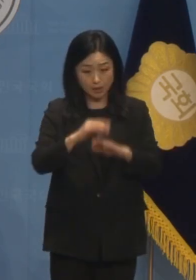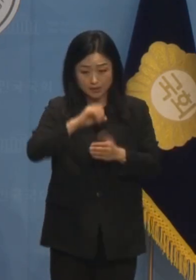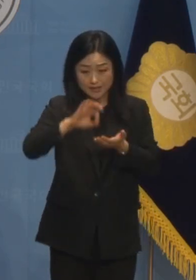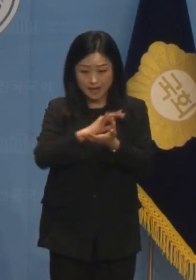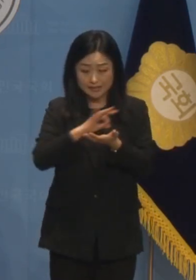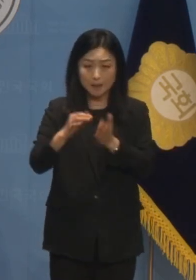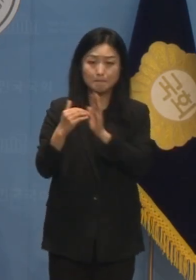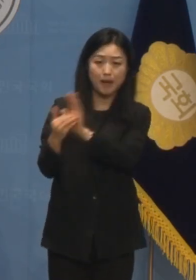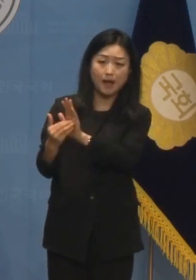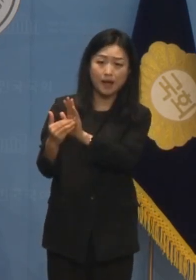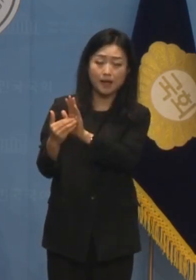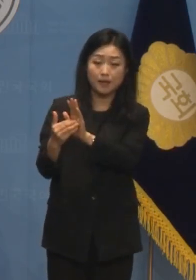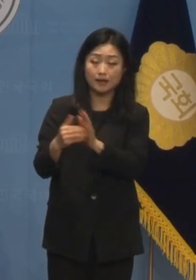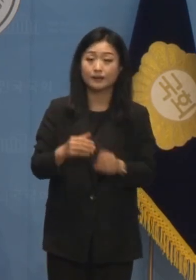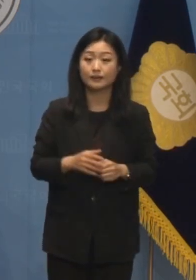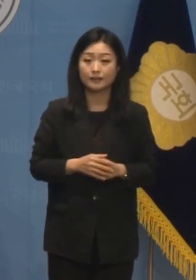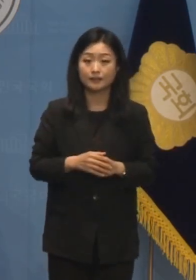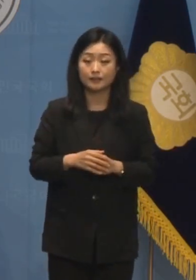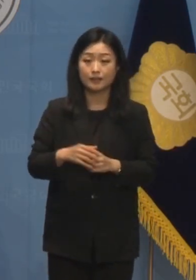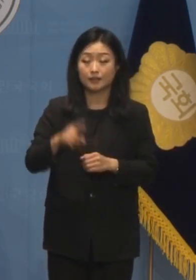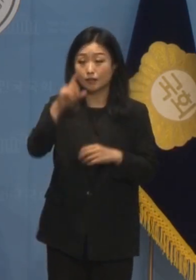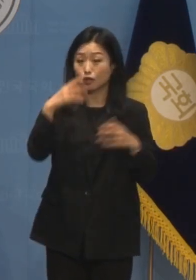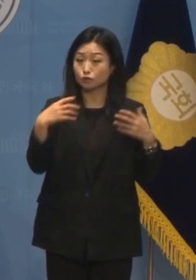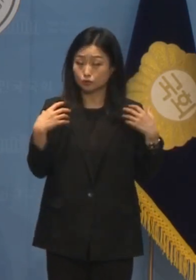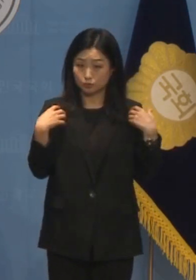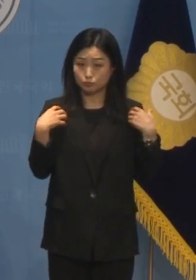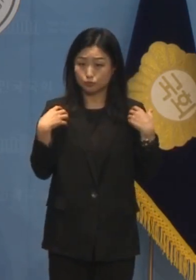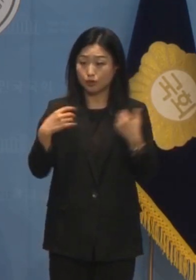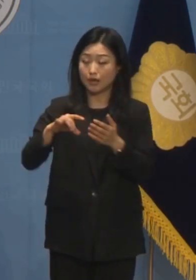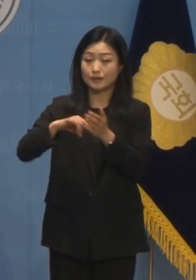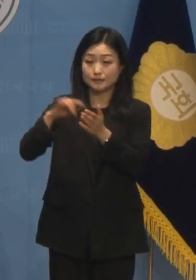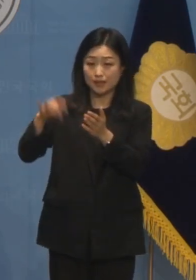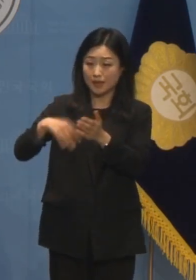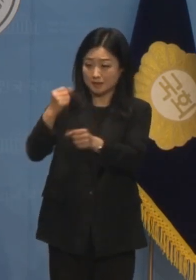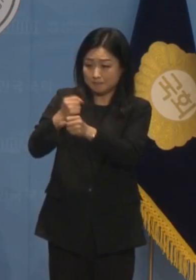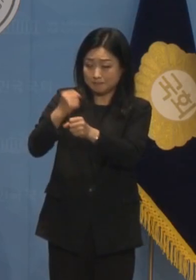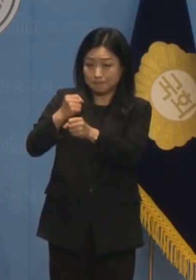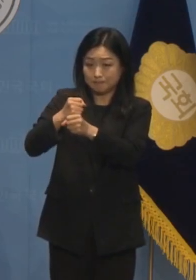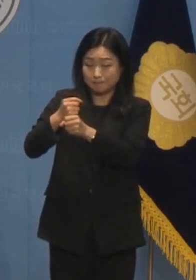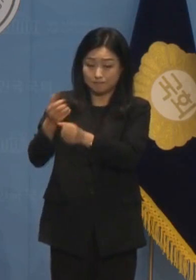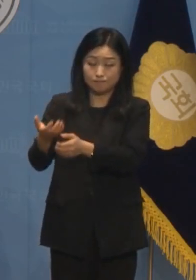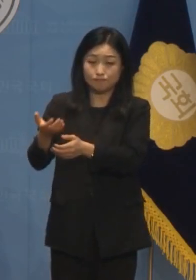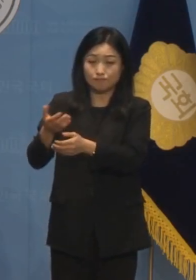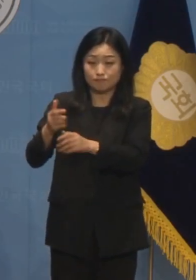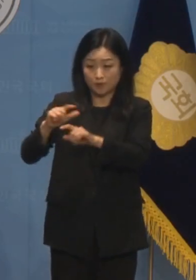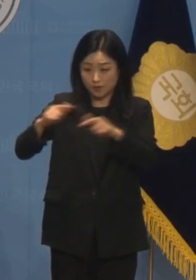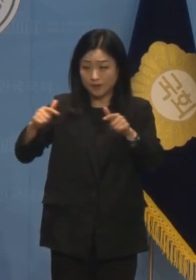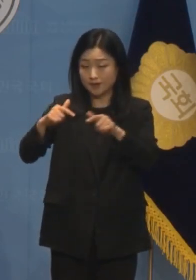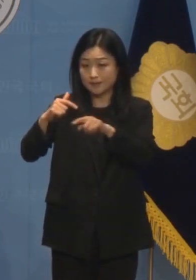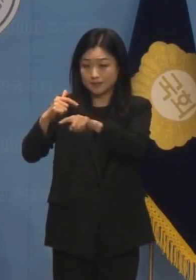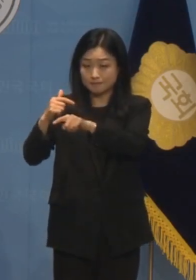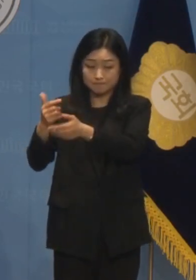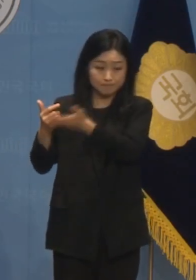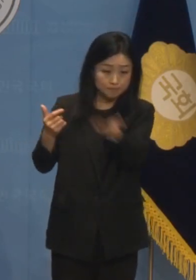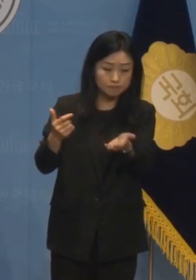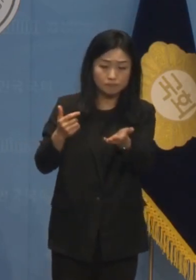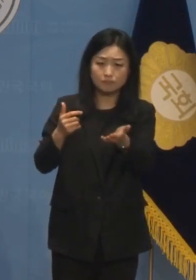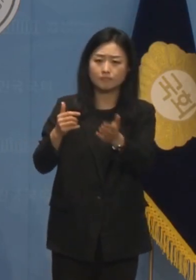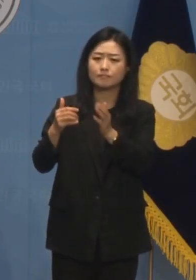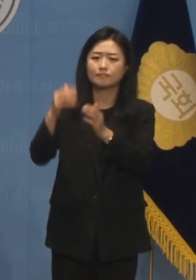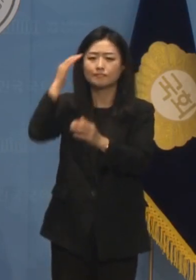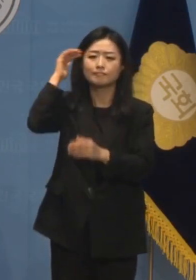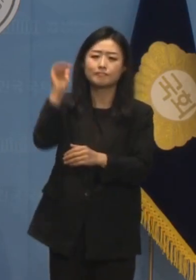처리를 막아 조세법률주의 원칙을 붕괴시키고 입법부의 무인 예산한우